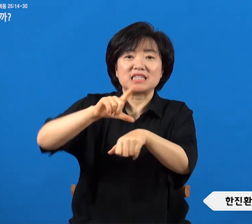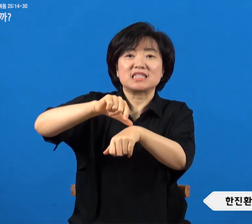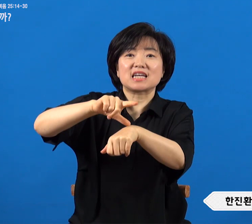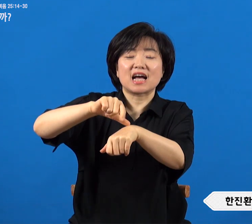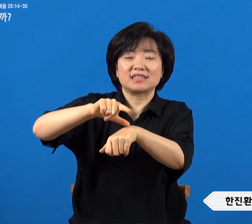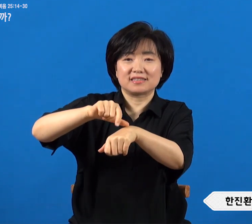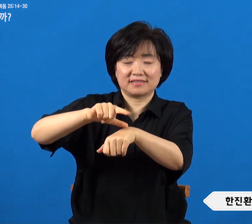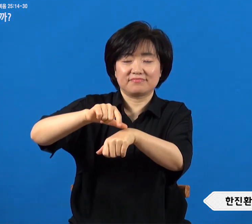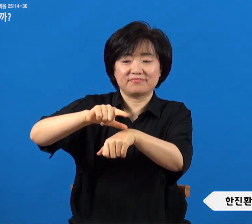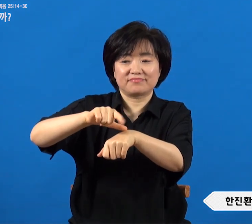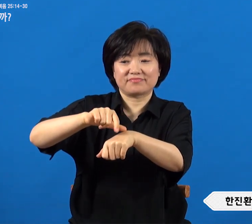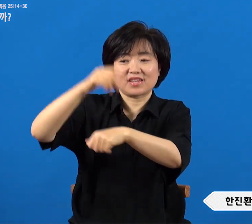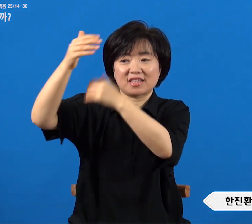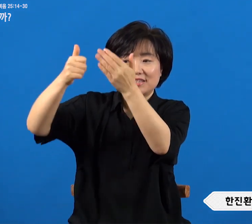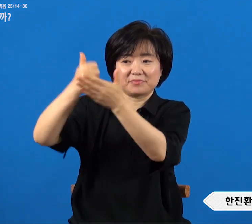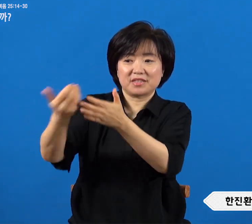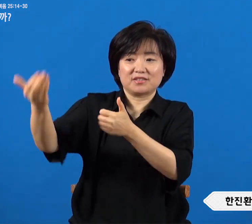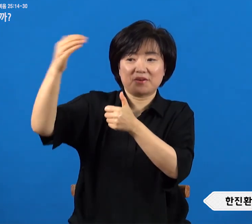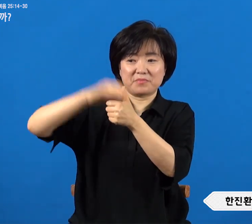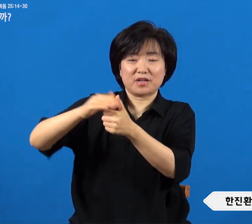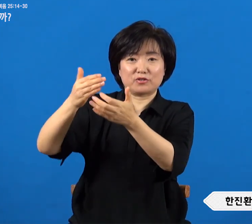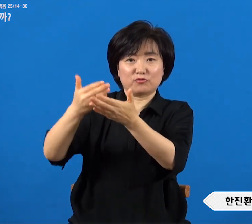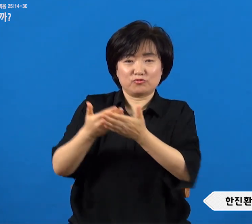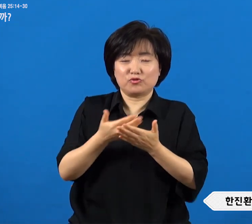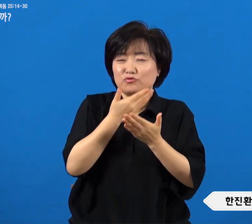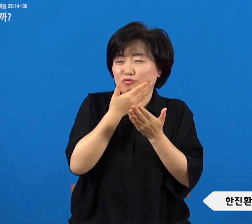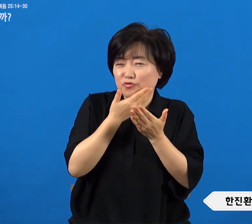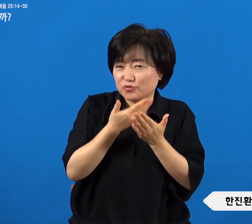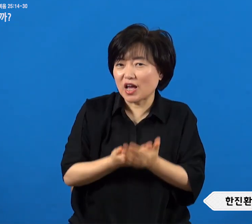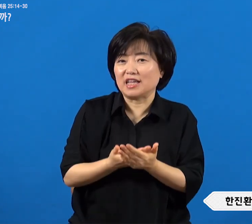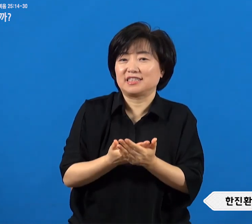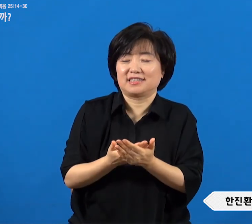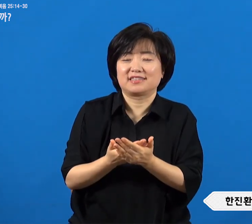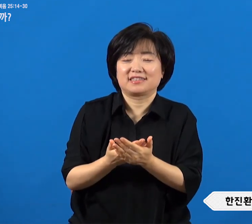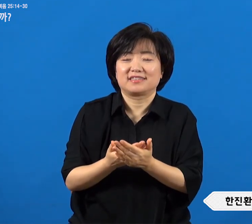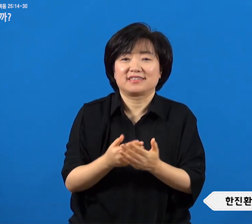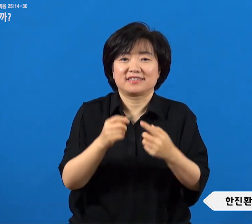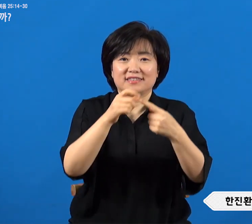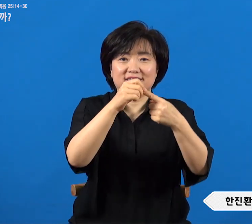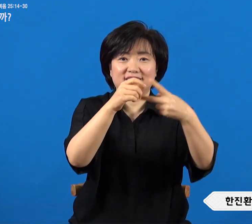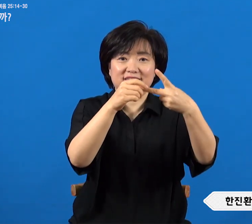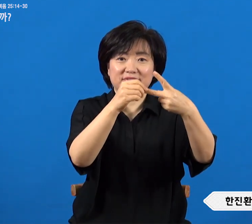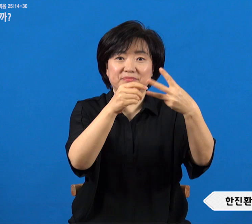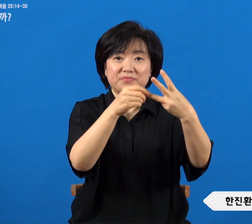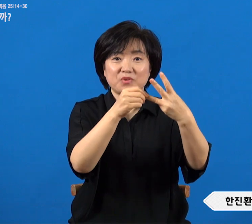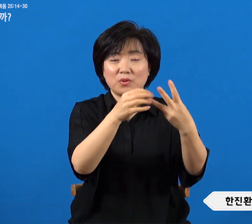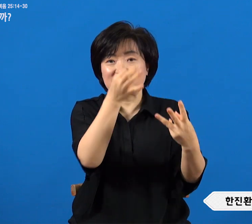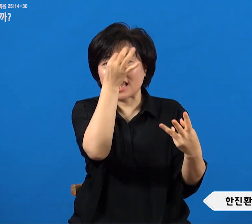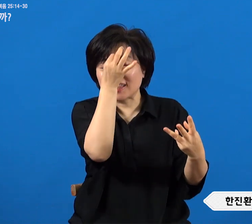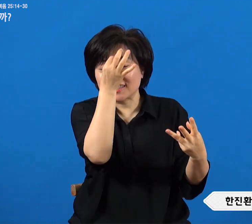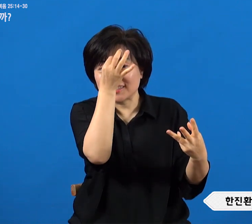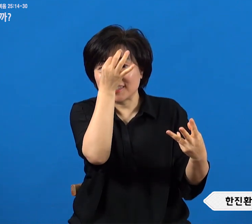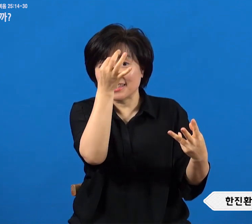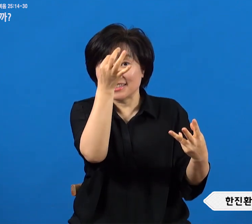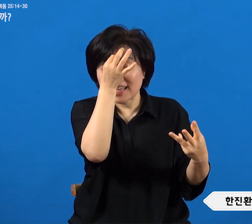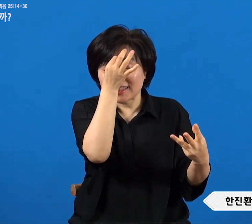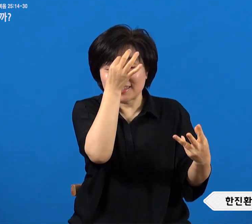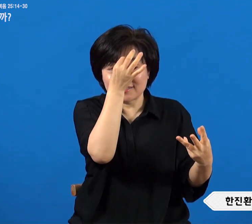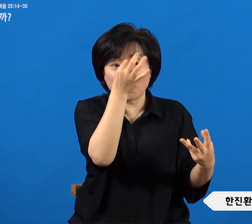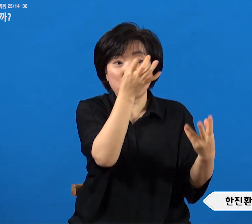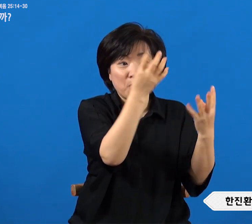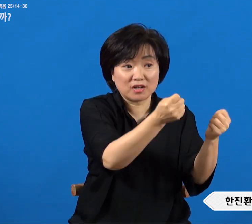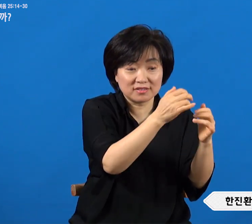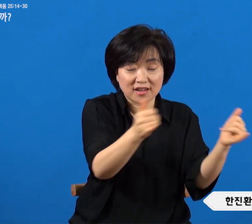하나님이 우리에게 맡겨주신 귀한 자원입니다. 재능도 있습니다. 재능이 많은 사람,